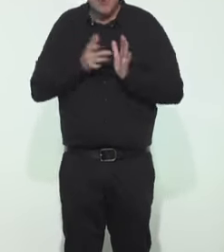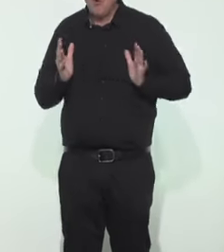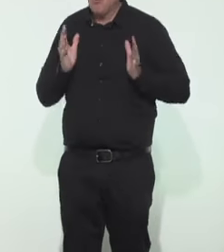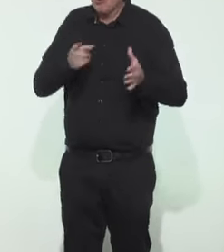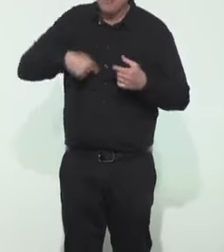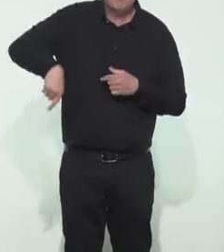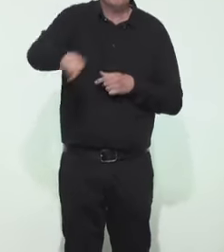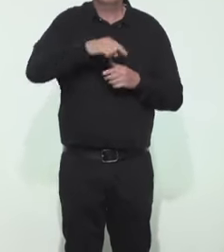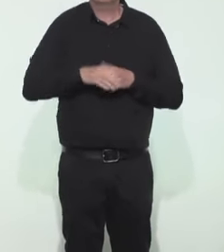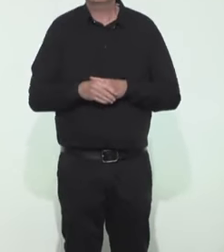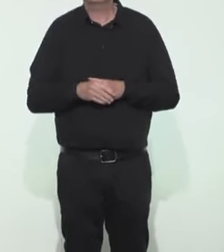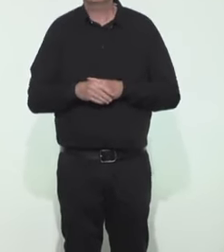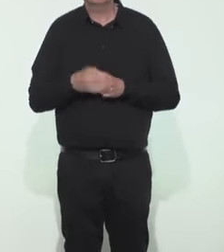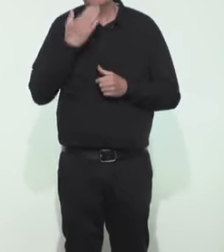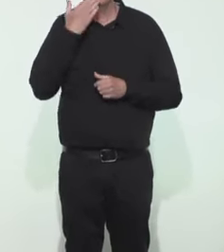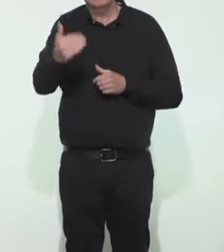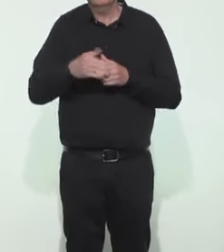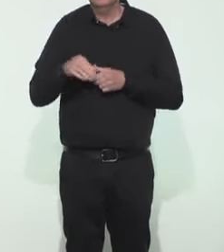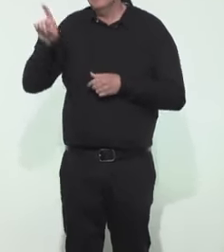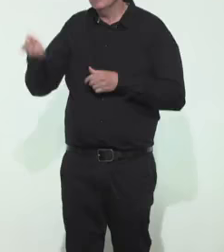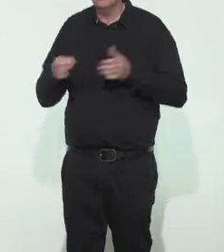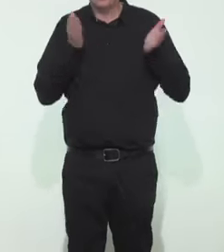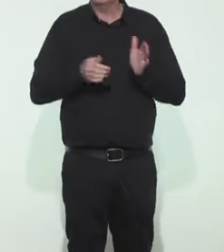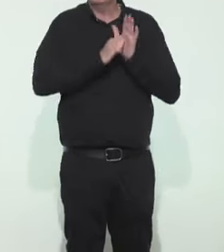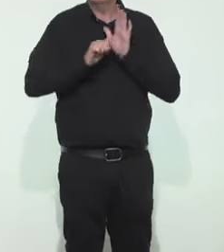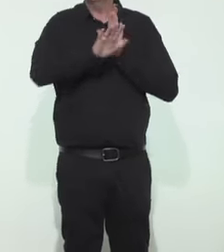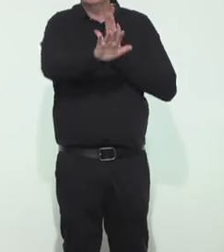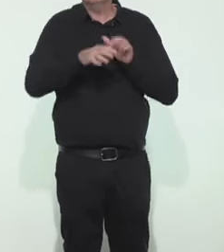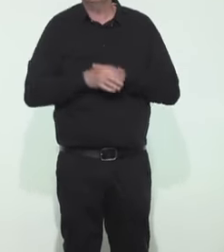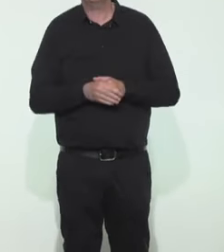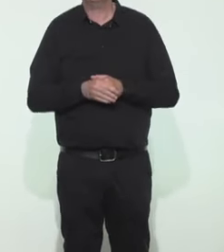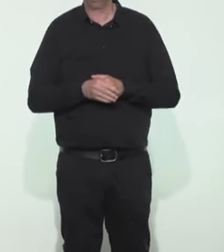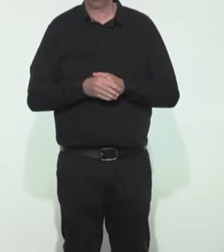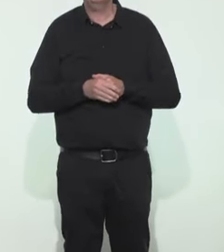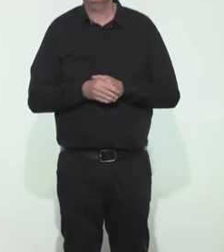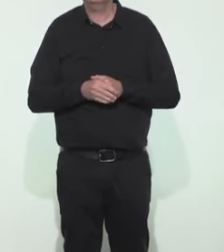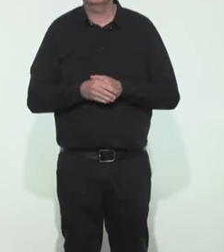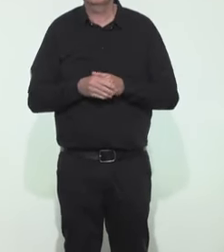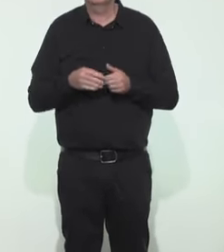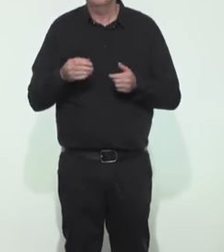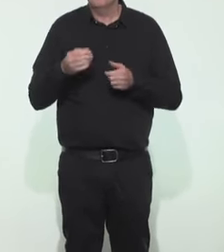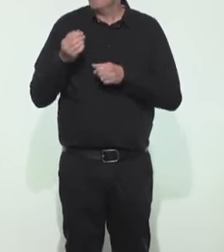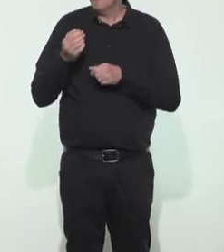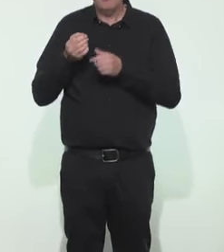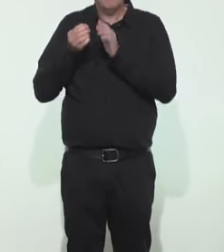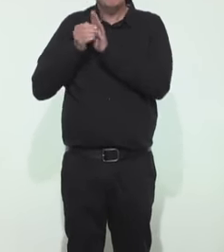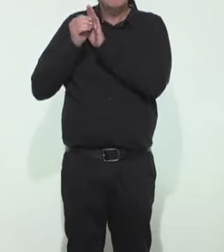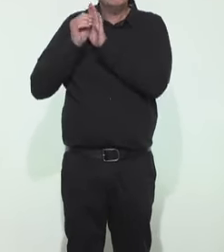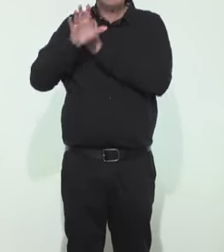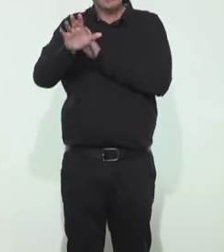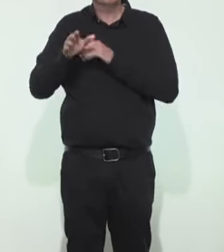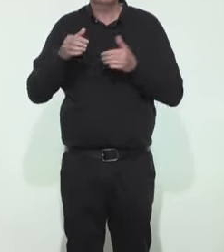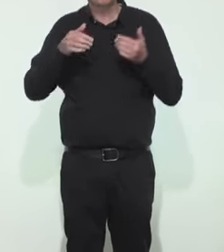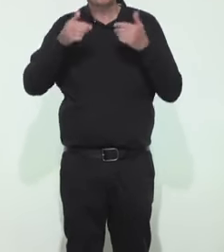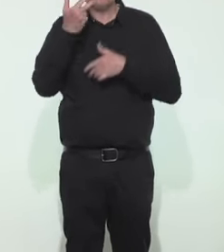une question pour hospimedia dans un message d alerte rapide sanitaire daté du droit 3 avril